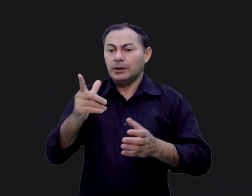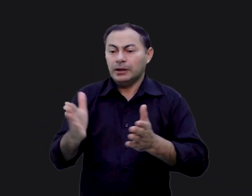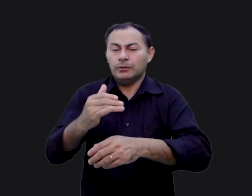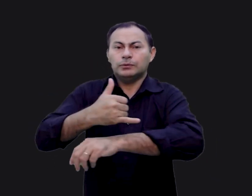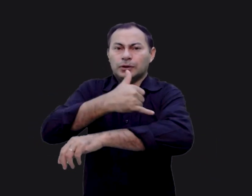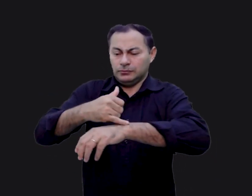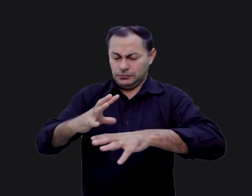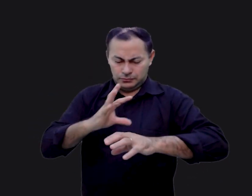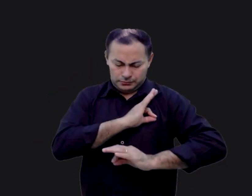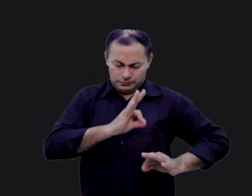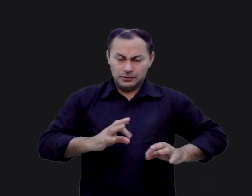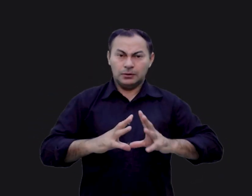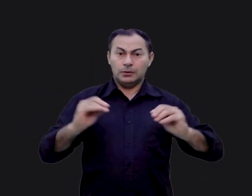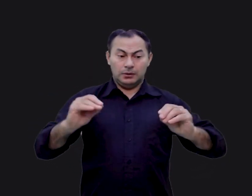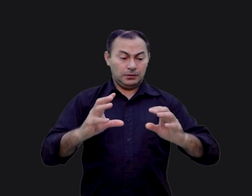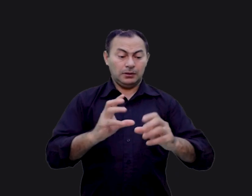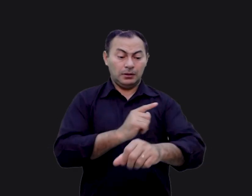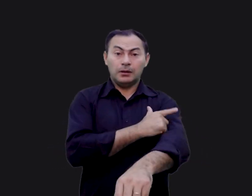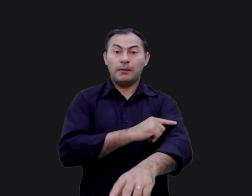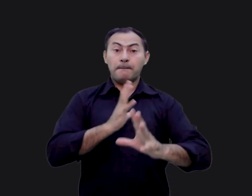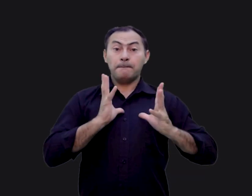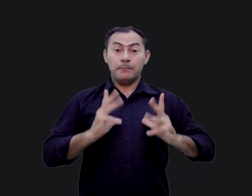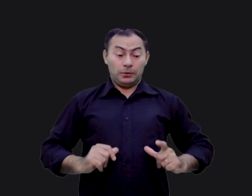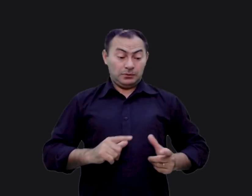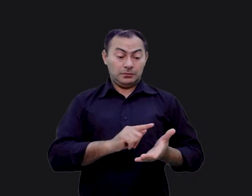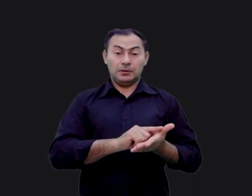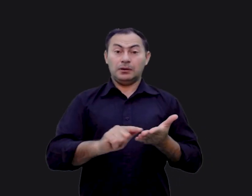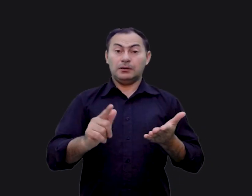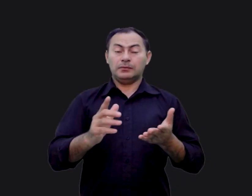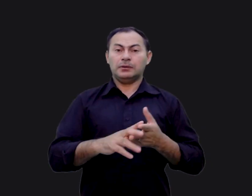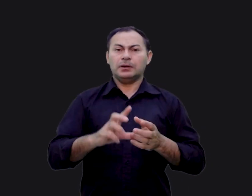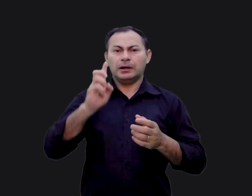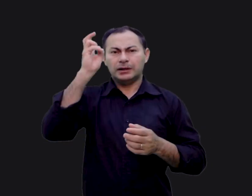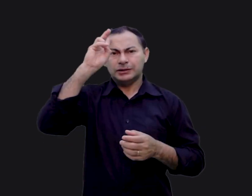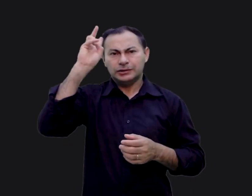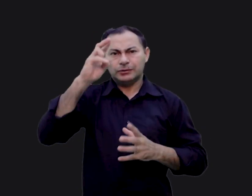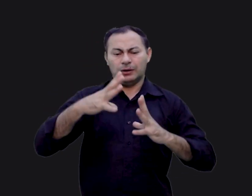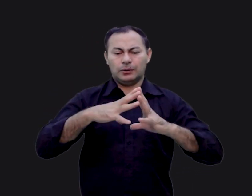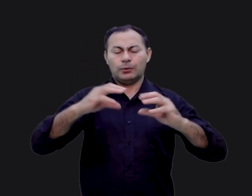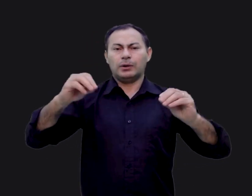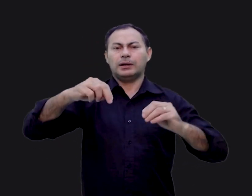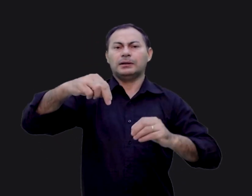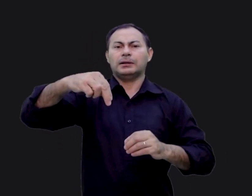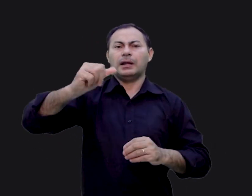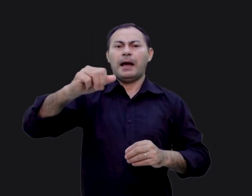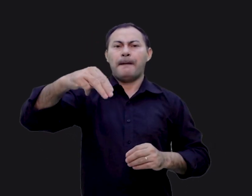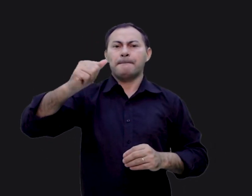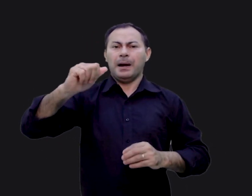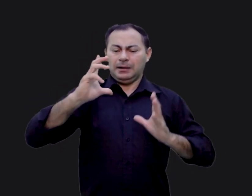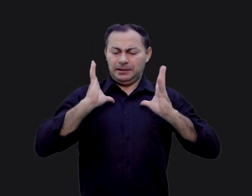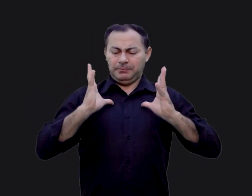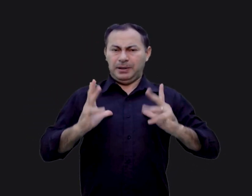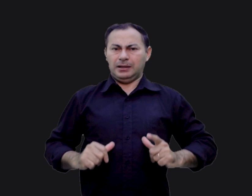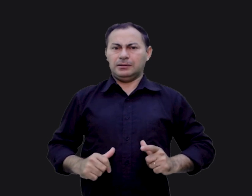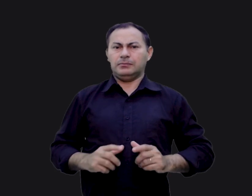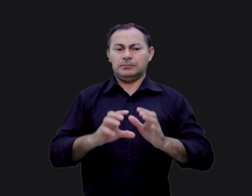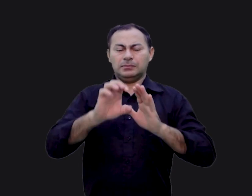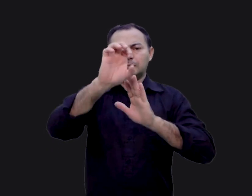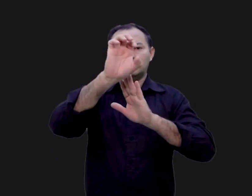da lepra. Fazendo uma aplicação disso, podemos dizer que a história da cura de Naamã é uma linda alegoria do Evangelho